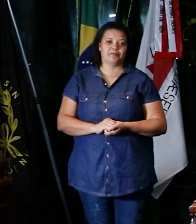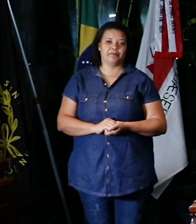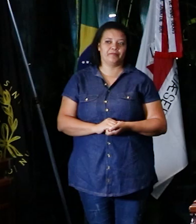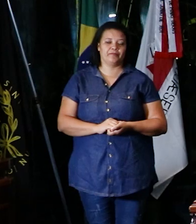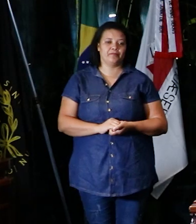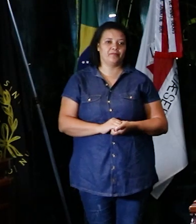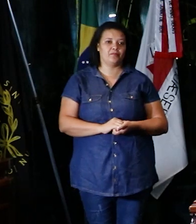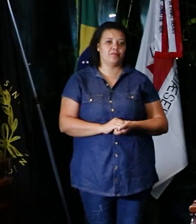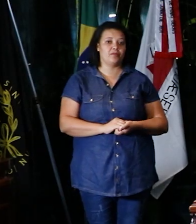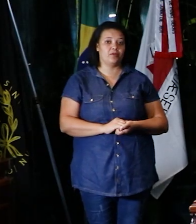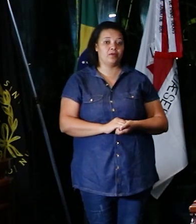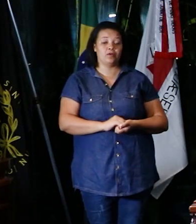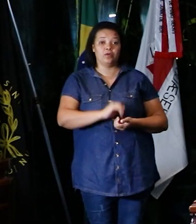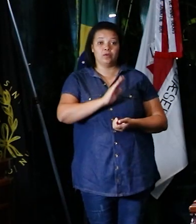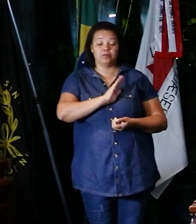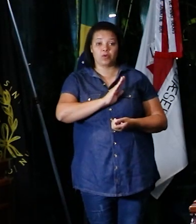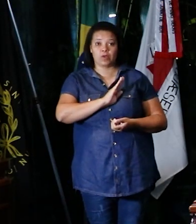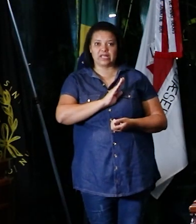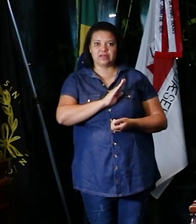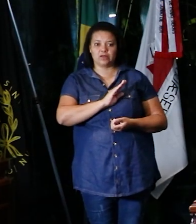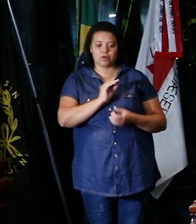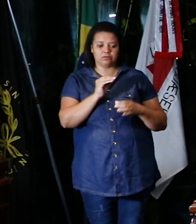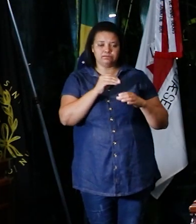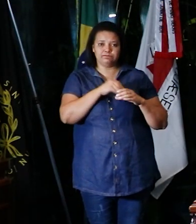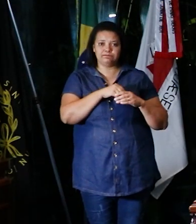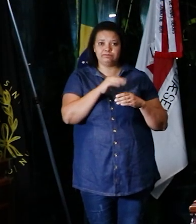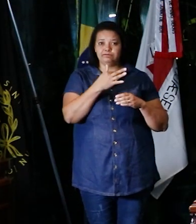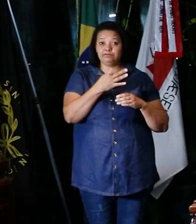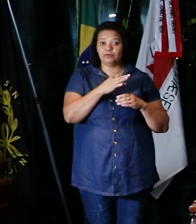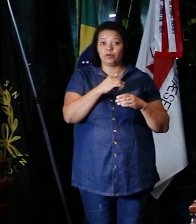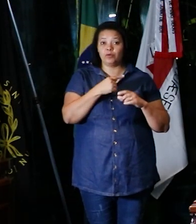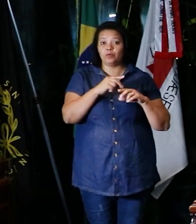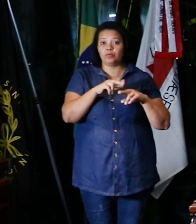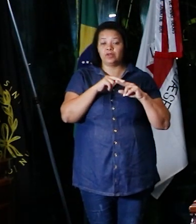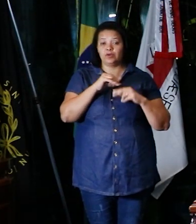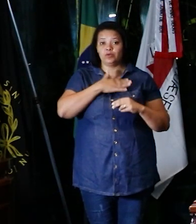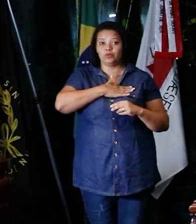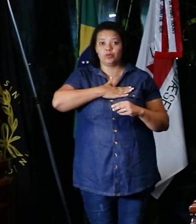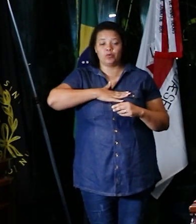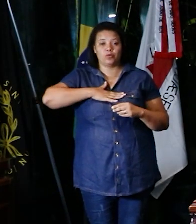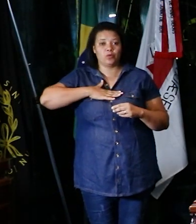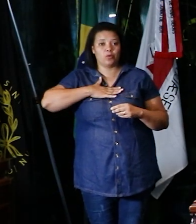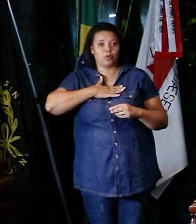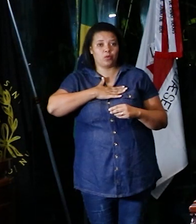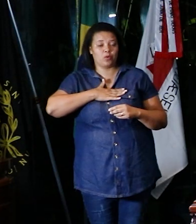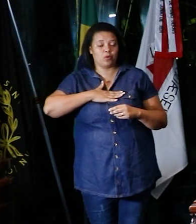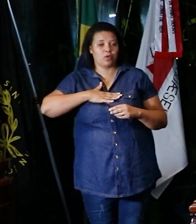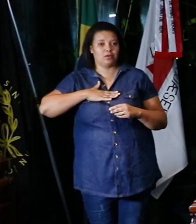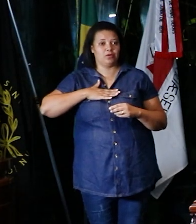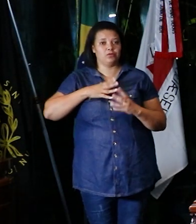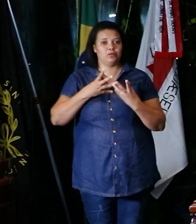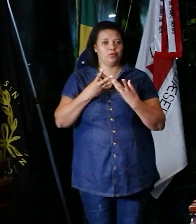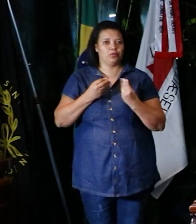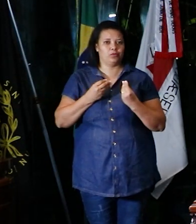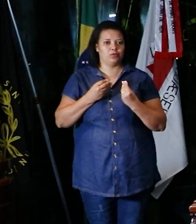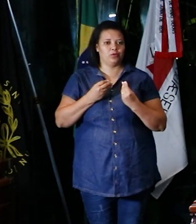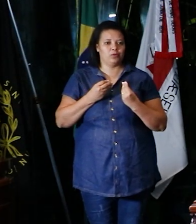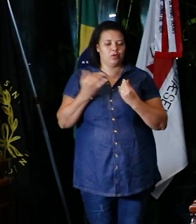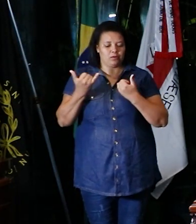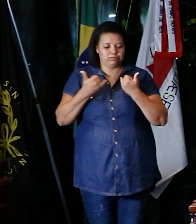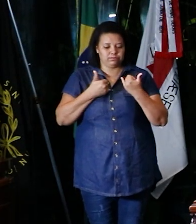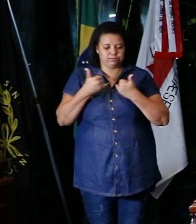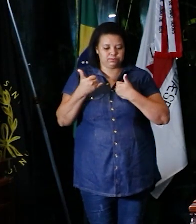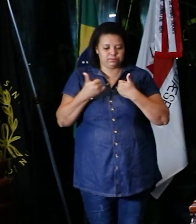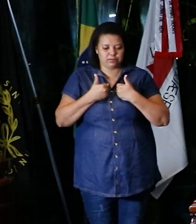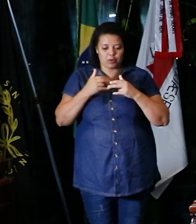Nele não cabem nem as minhas dores. Por isso gosto tanto de me contar. Por isso me dispo, por